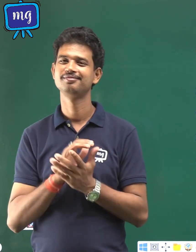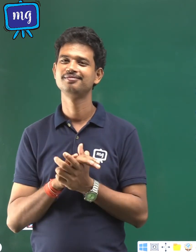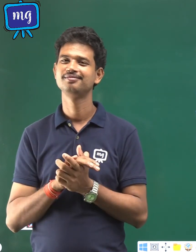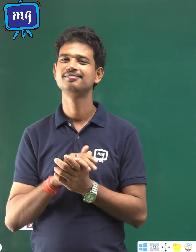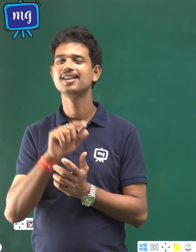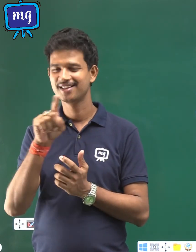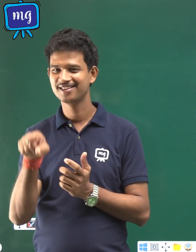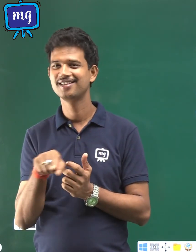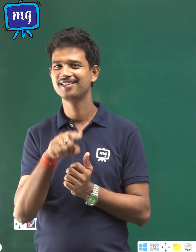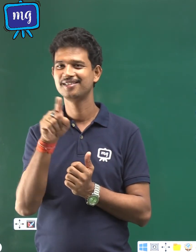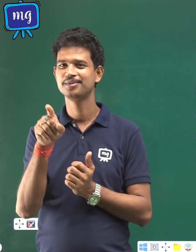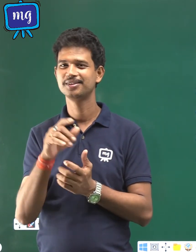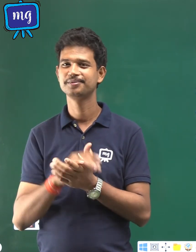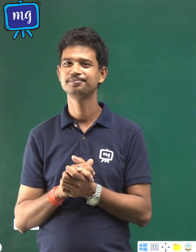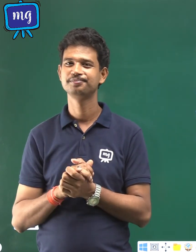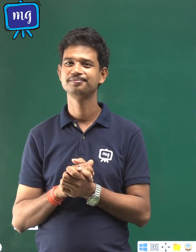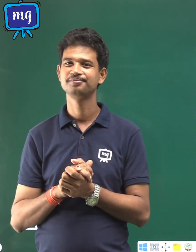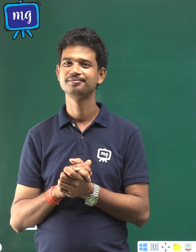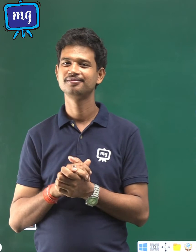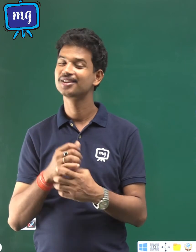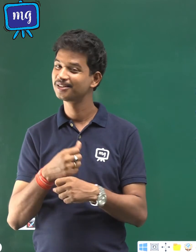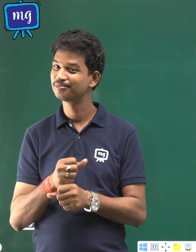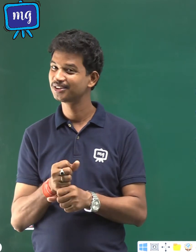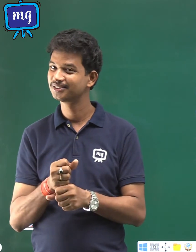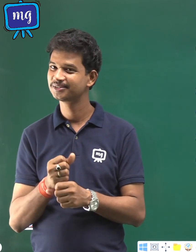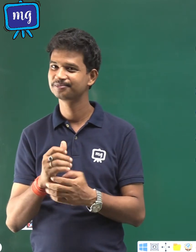सर्कल बनाना है। तो बनाते हैं।